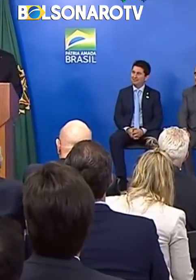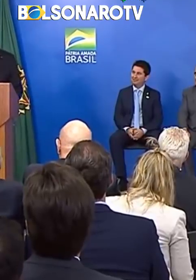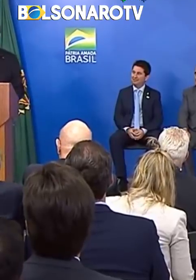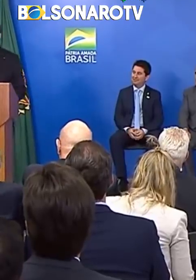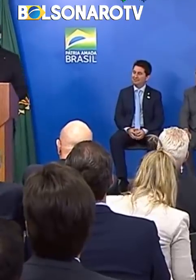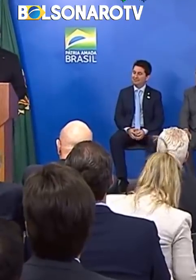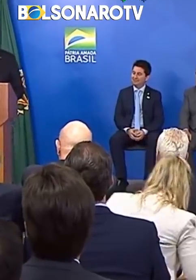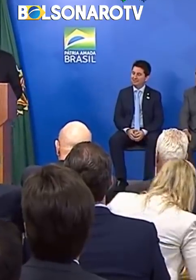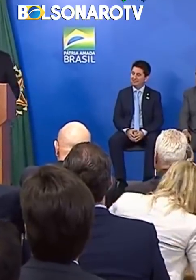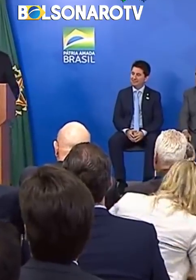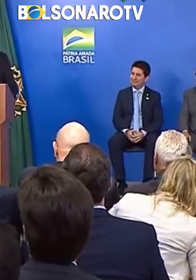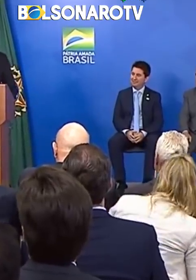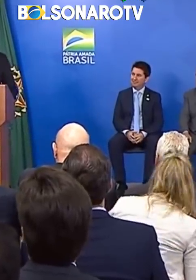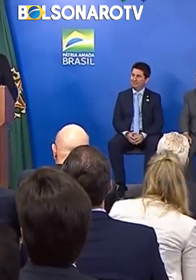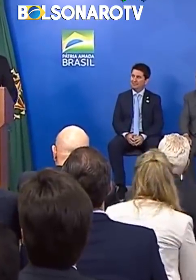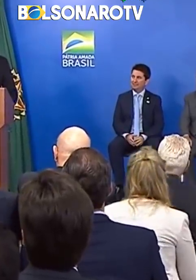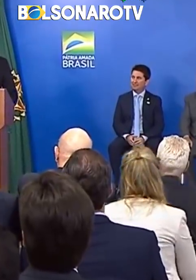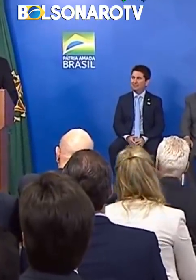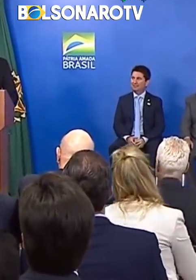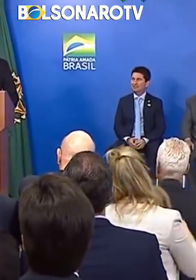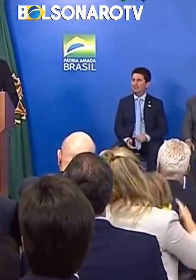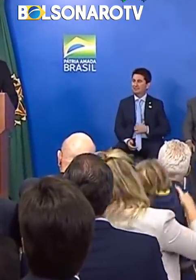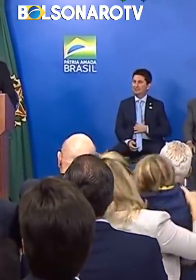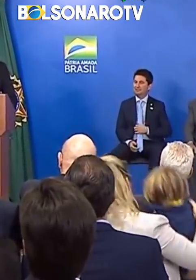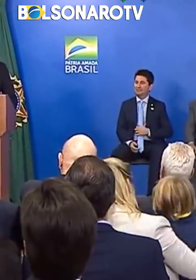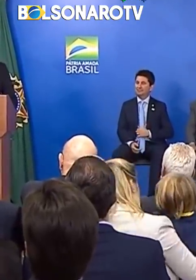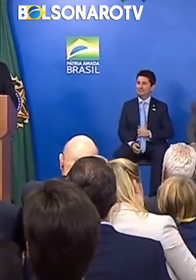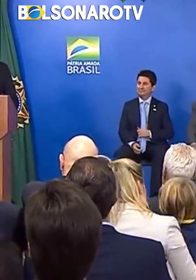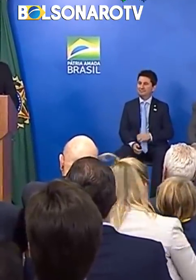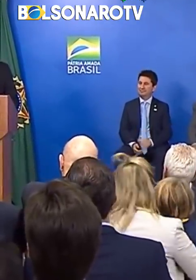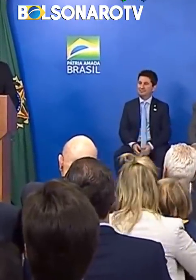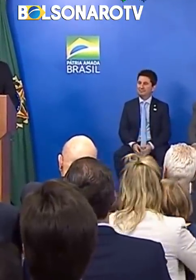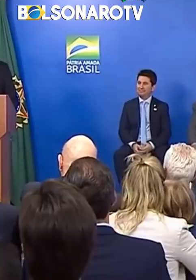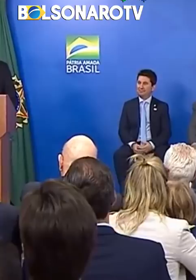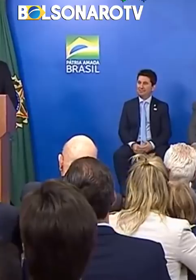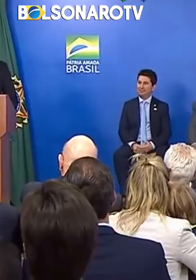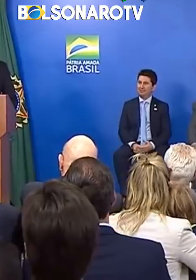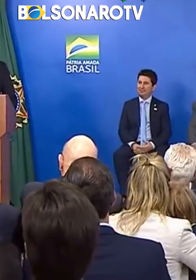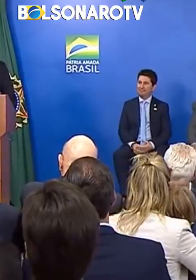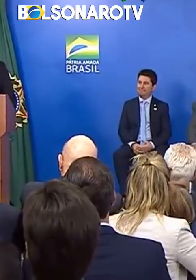Até porque é muita responsabilidade